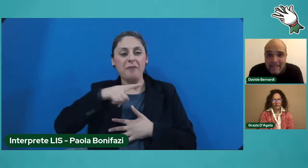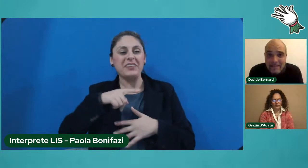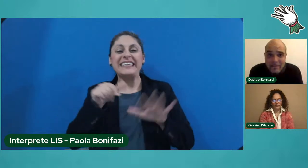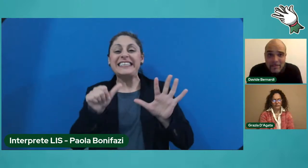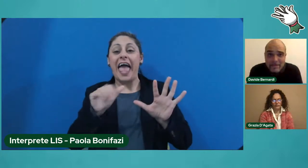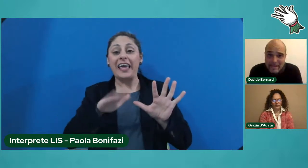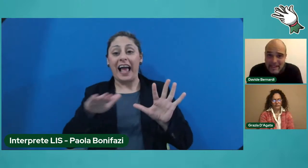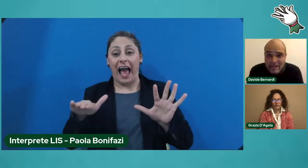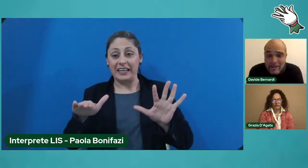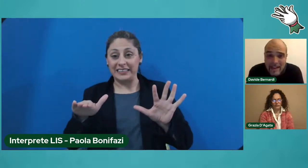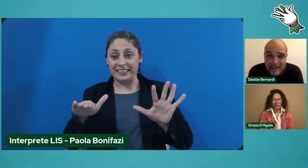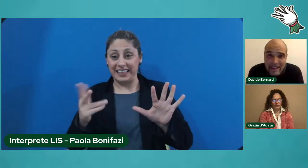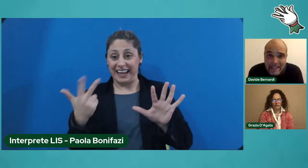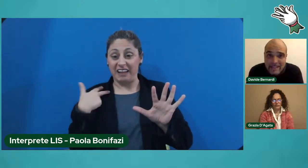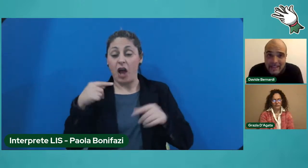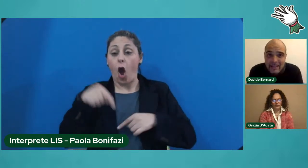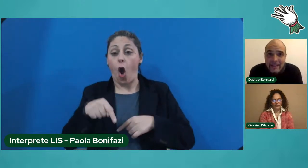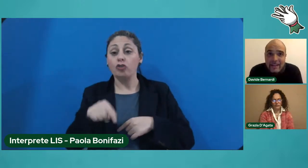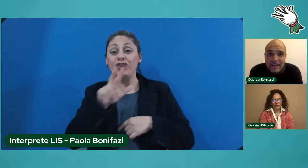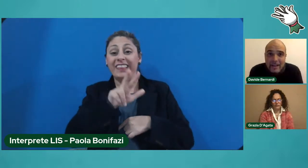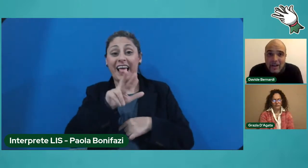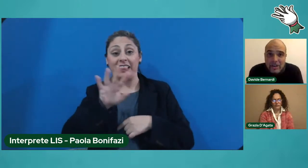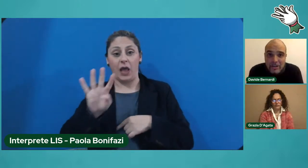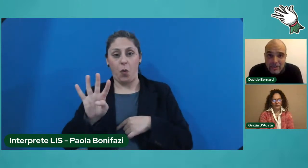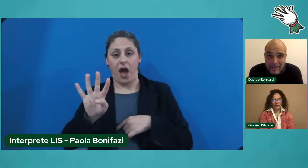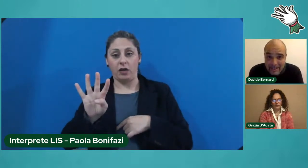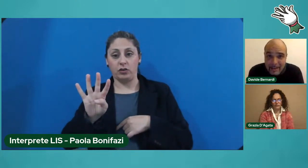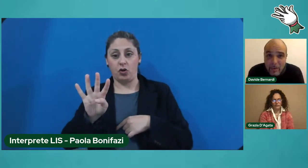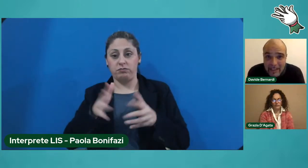6 ragazzi, oggi sono 34 dopo 3 anni.